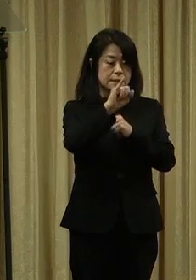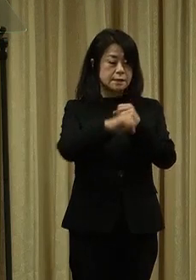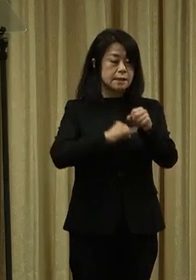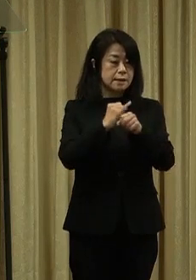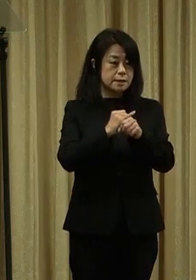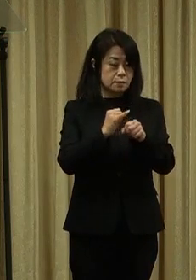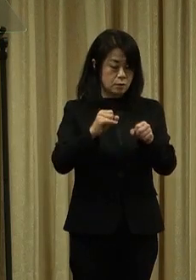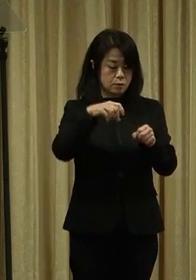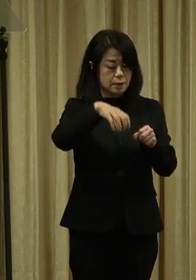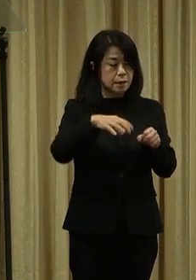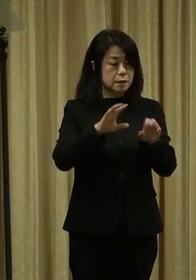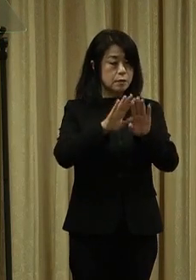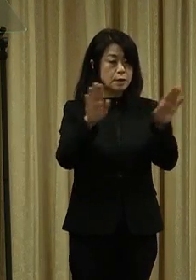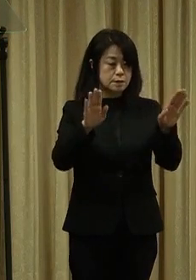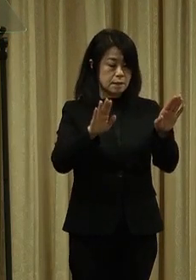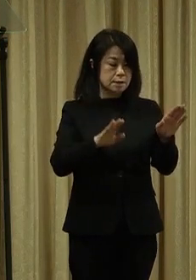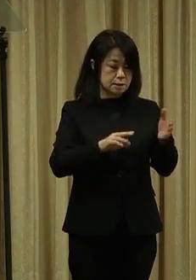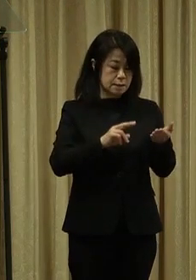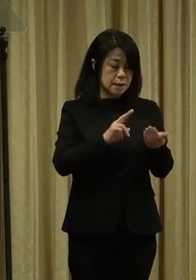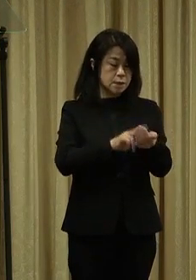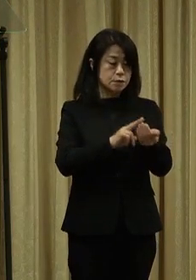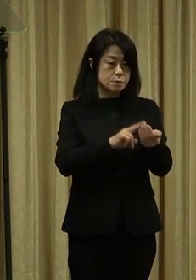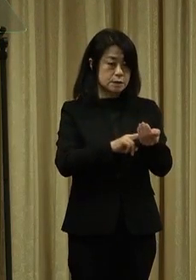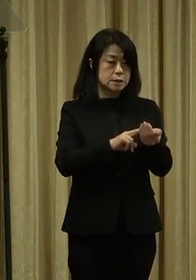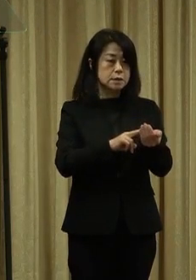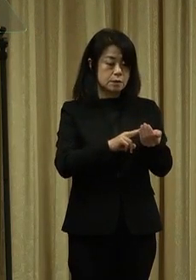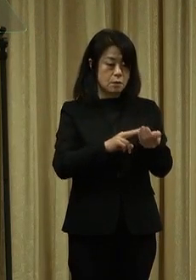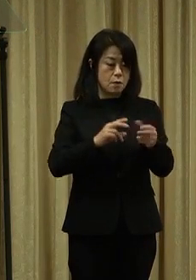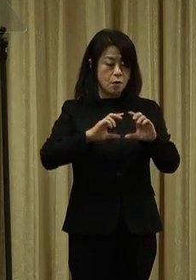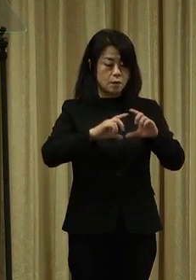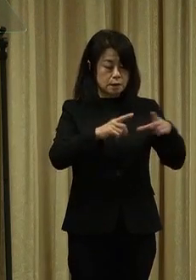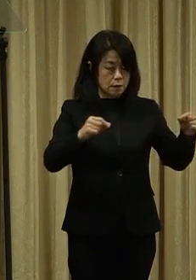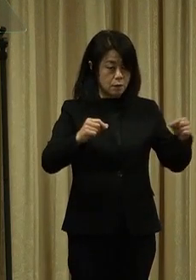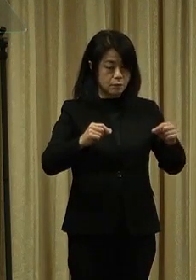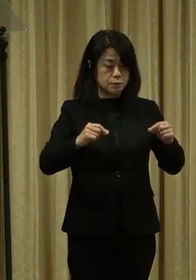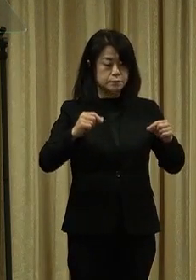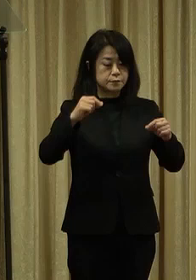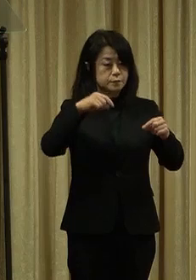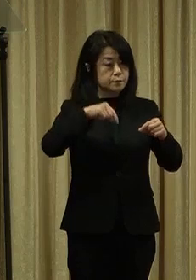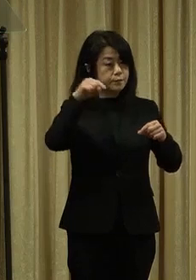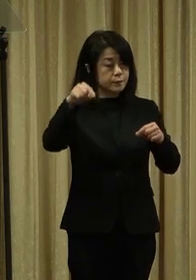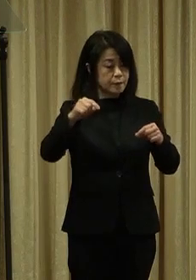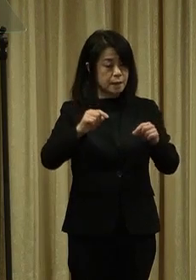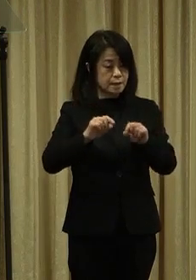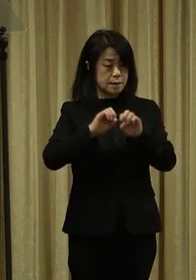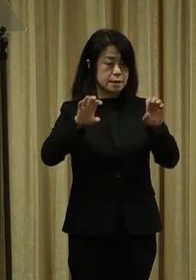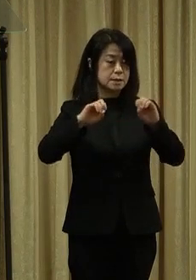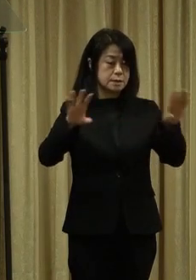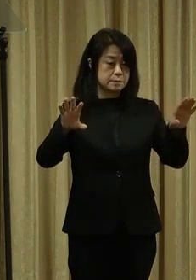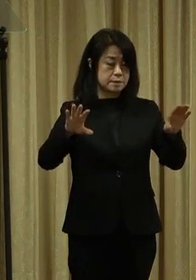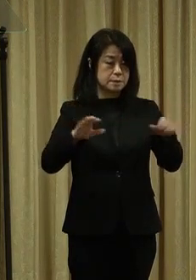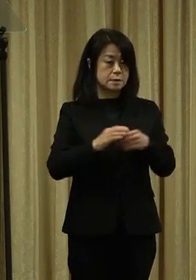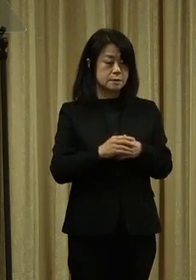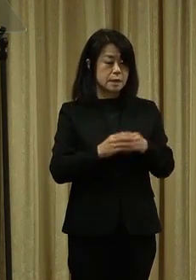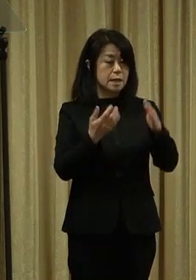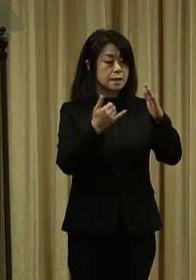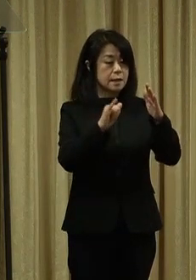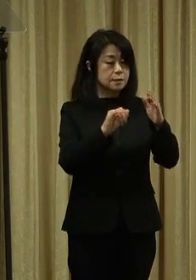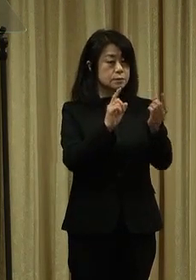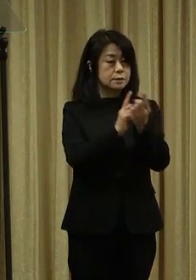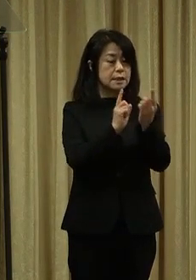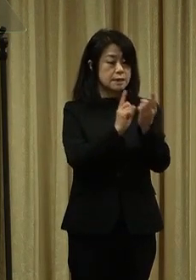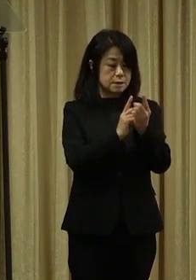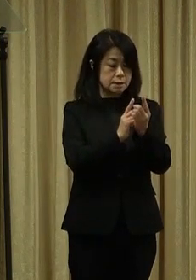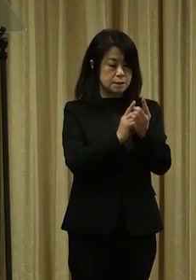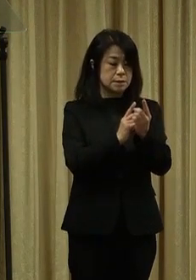富山の寿司の魅力を国内外に発信をしてまいります。さらに県内外のファミリー層に対し、本県